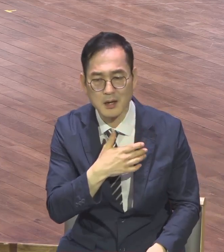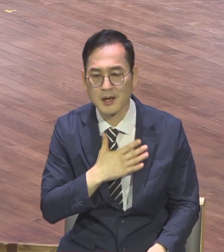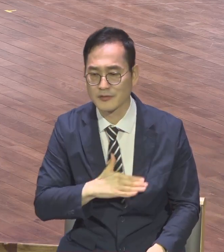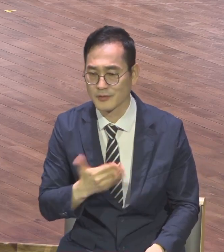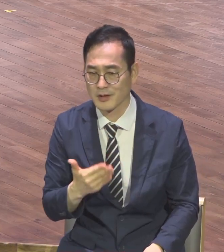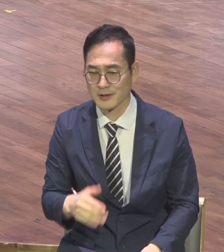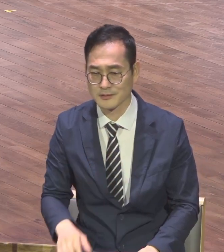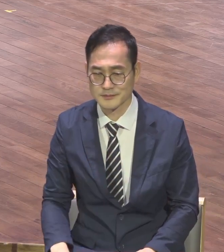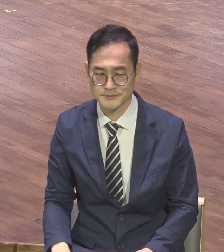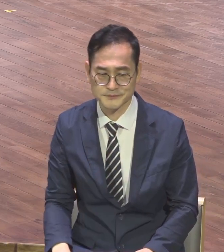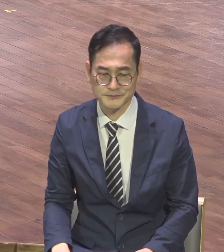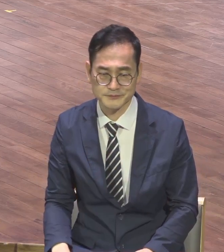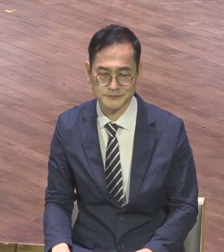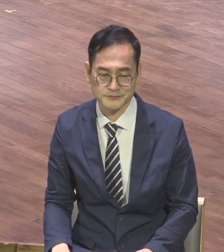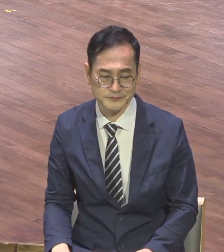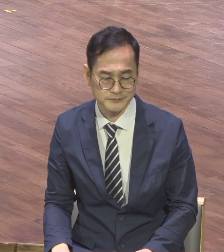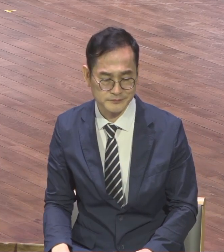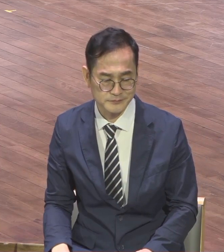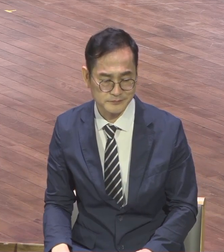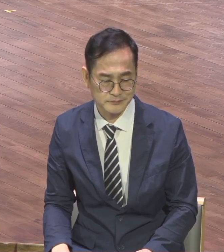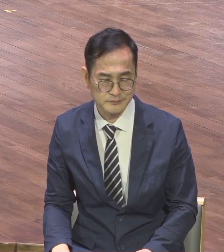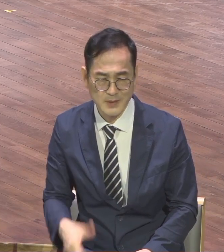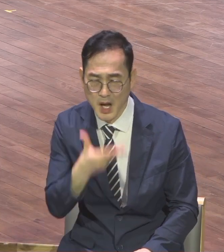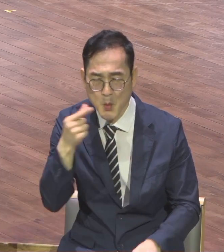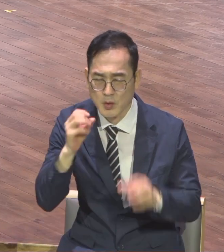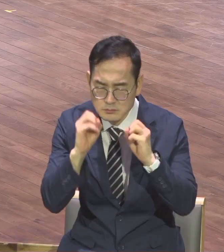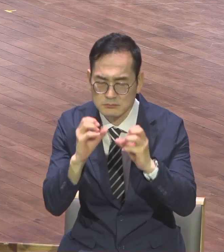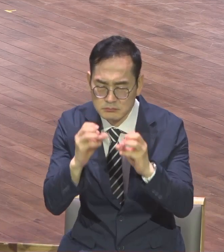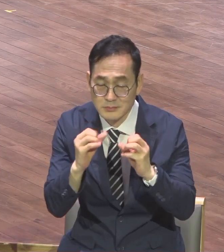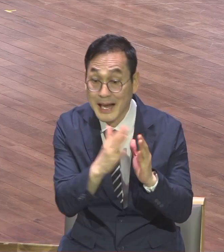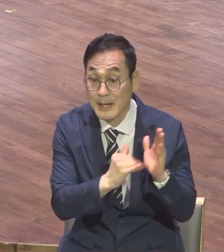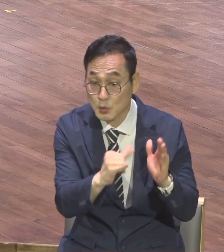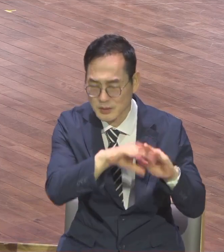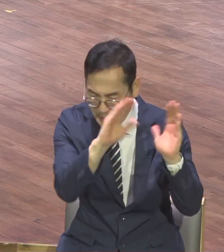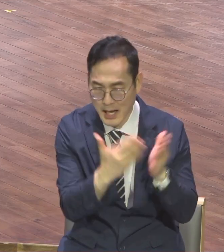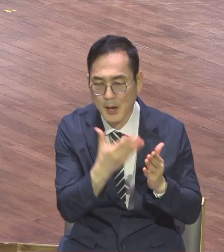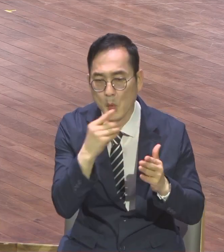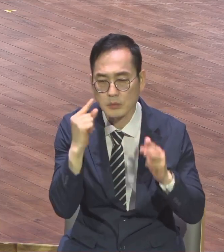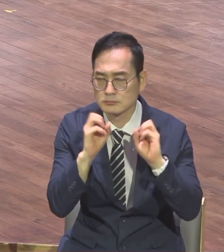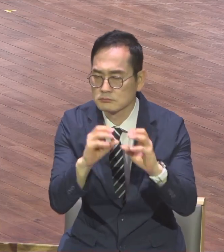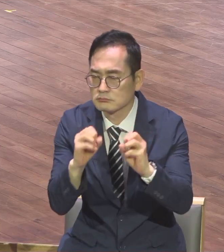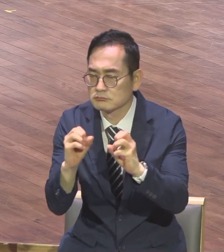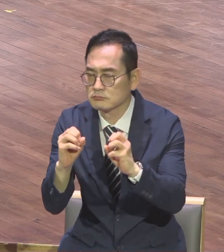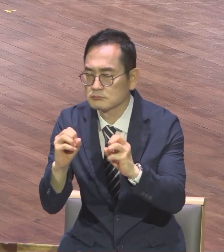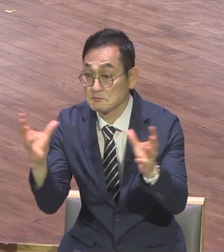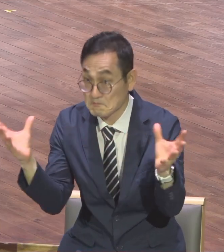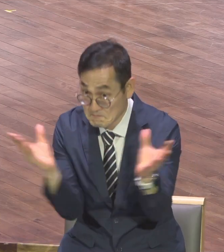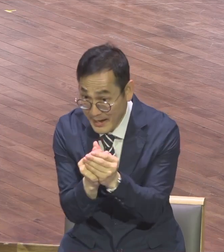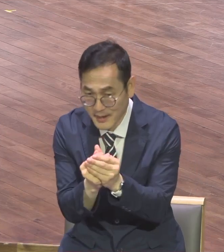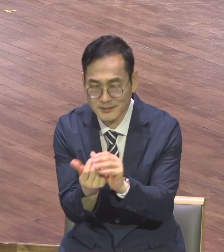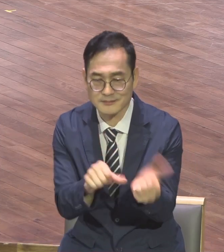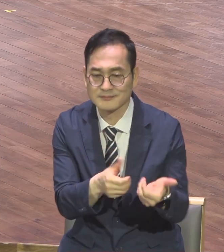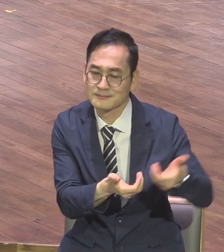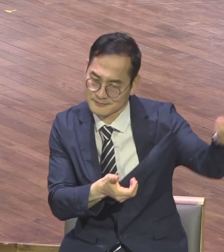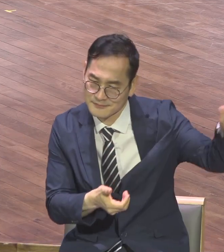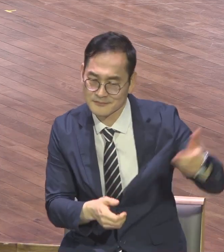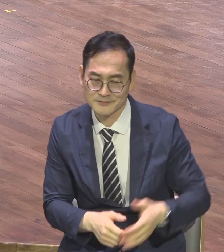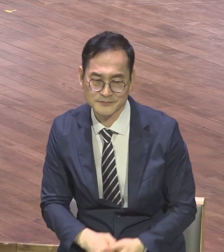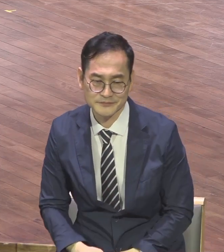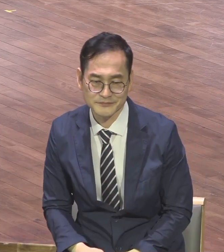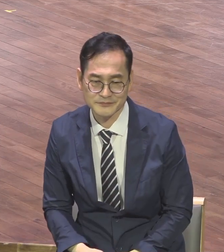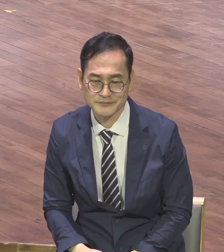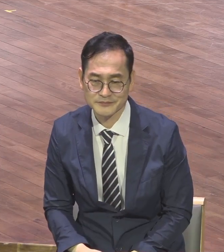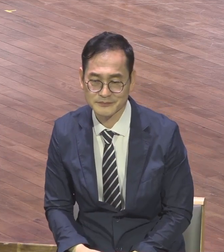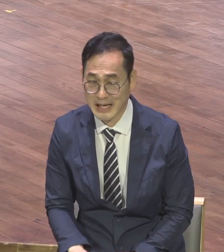끝났어요. 데려가시더라고. 최선을 다했기 때문에 나름대로 사명 끝나면 가는 겁니다. 얼마나 살았다가 중요한